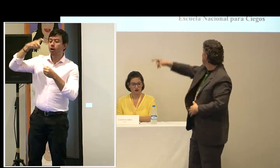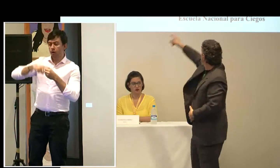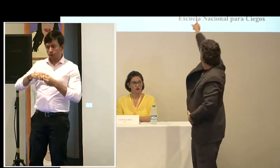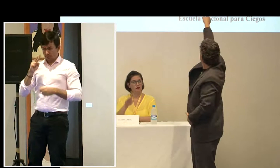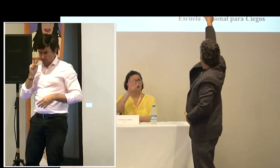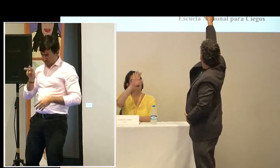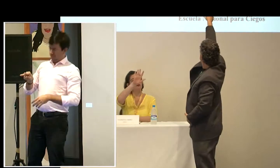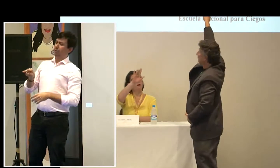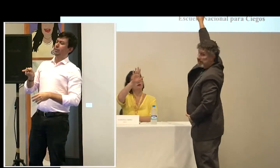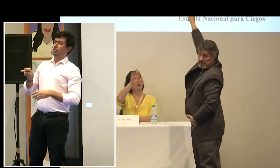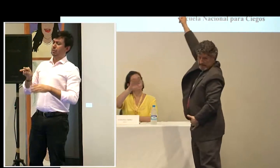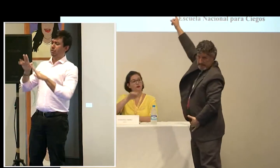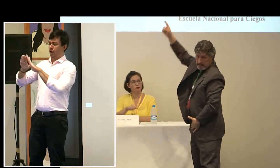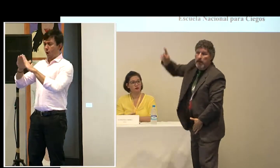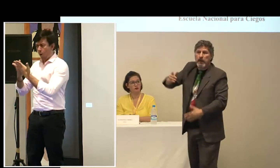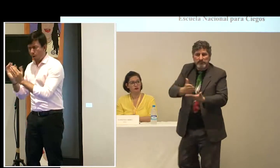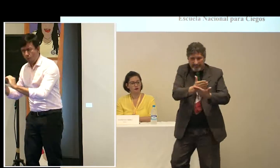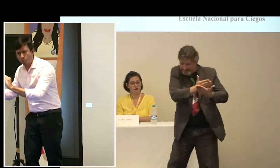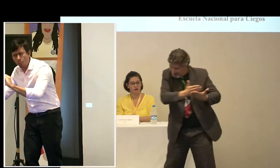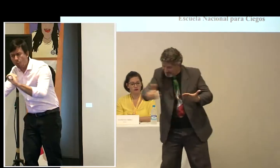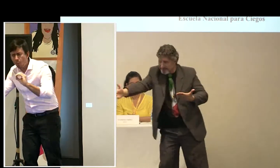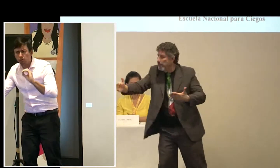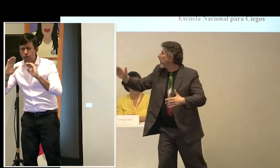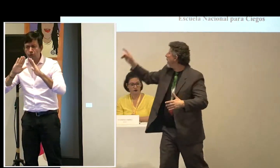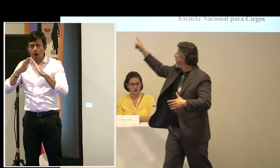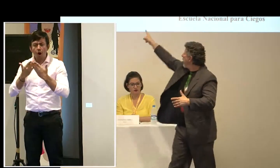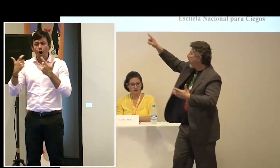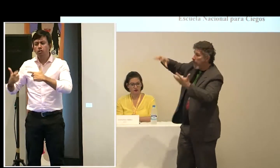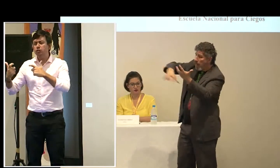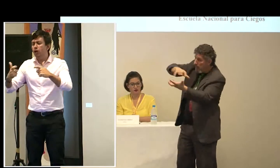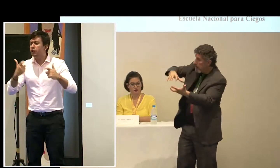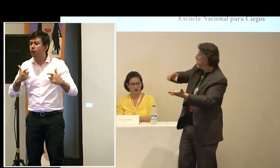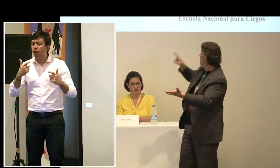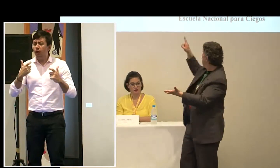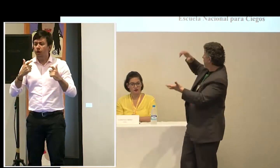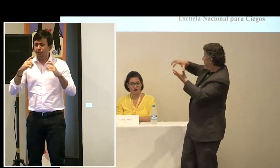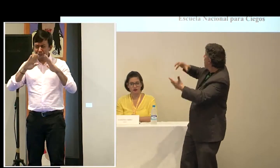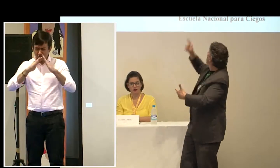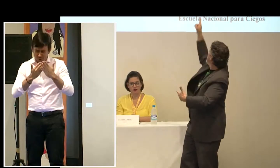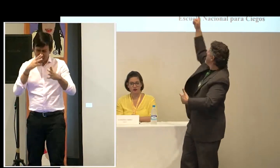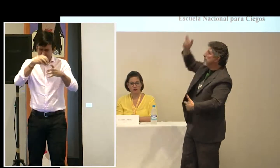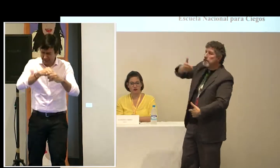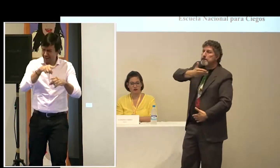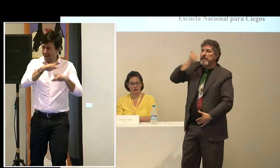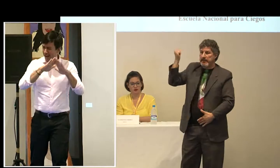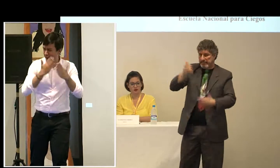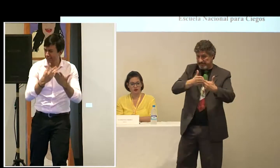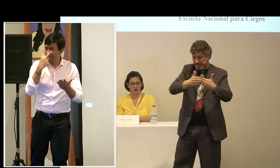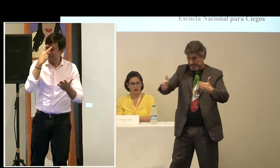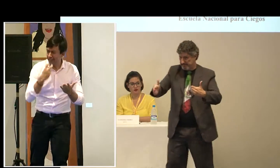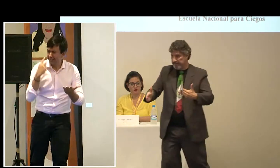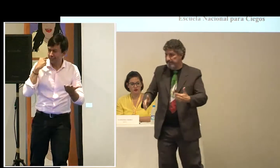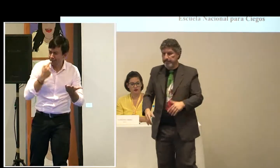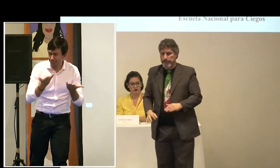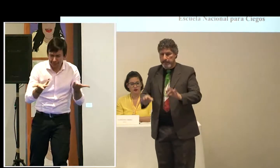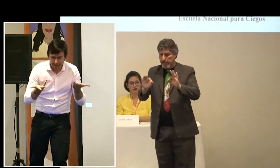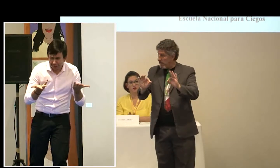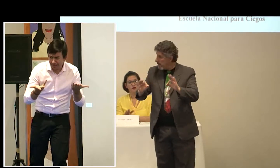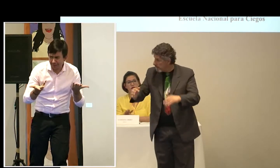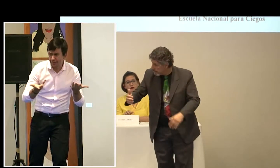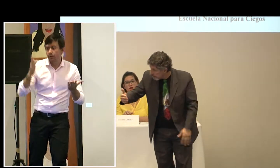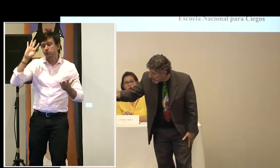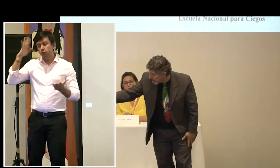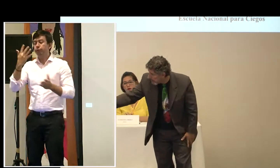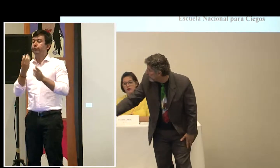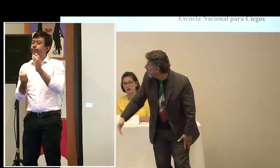de Cegos. Posteriormente, o presidente Juarez voltou ao México e ele foi procurar a escola e ele não conseguia encontrar. Ué,